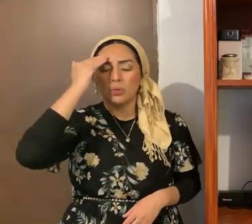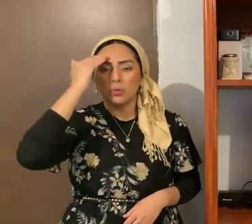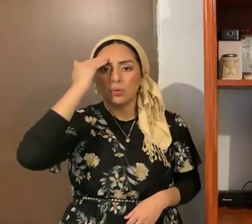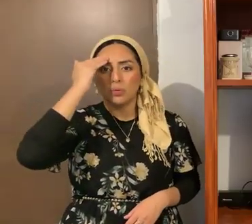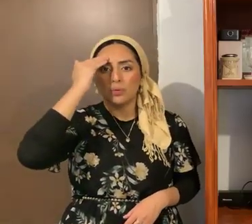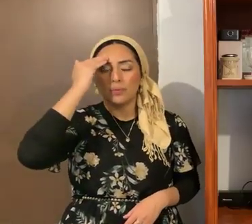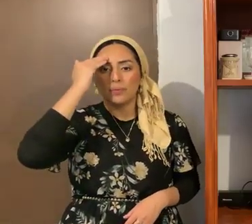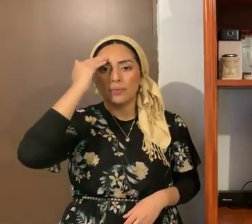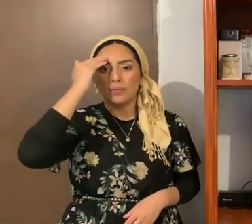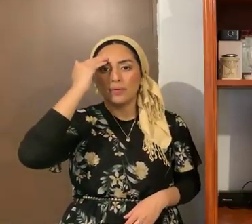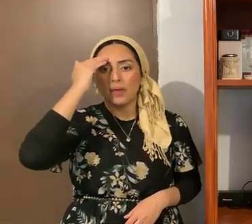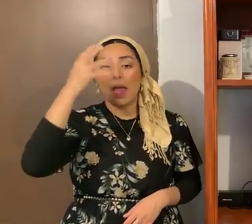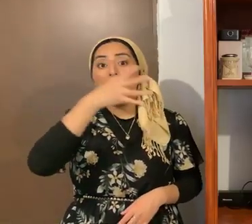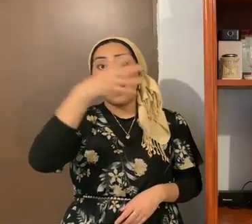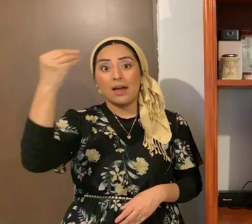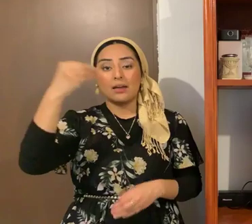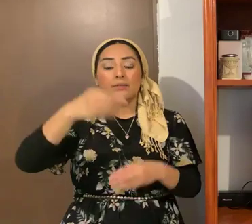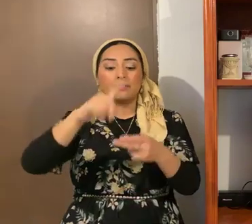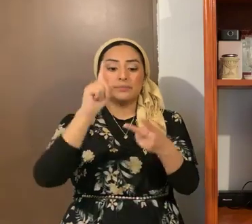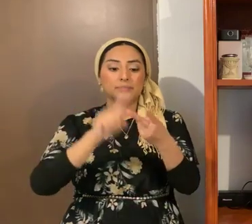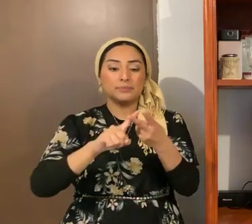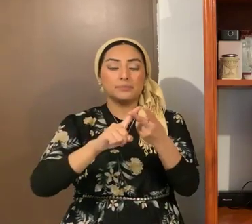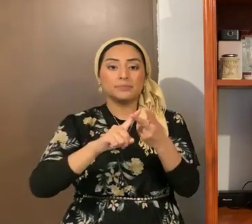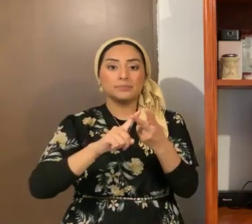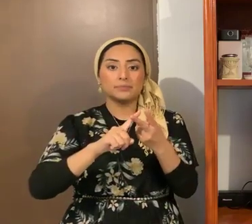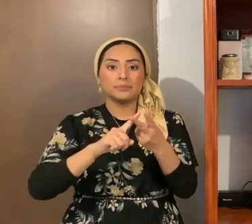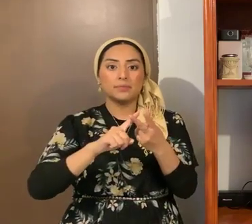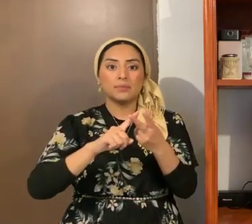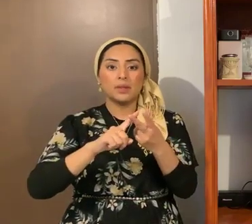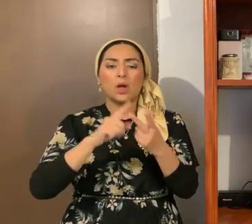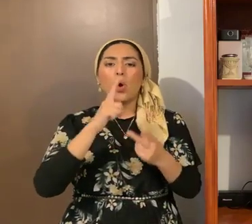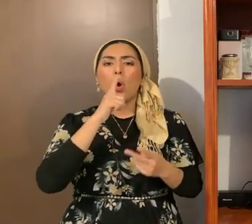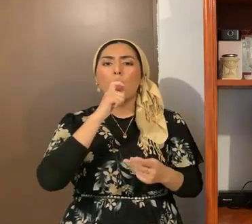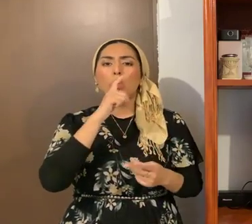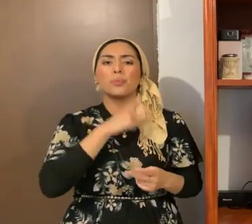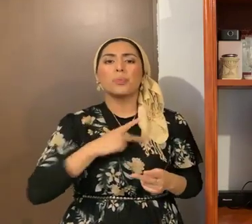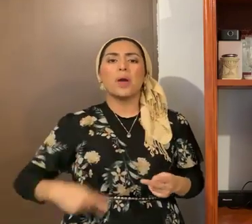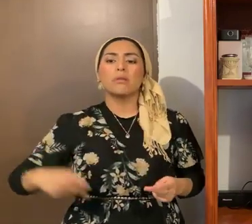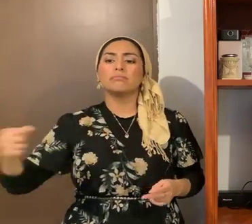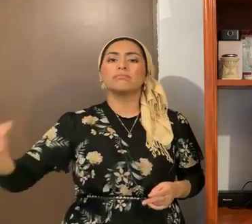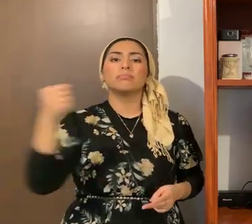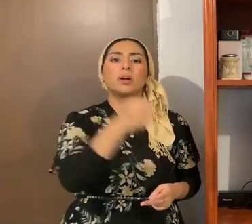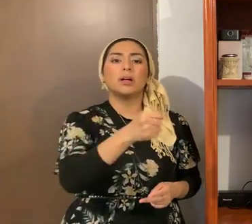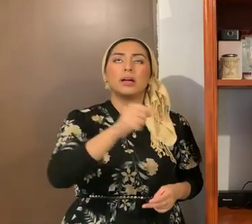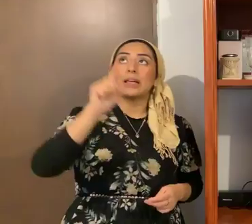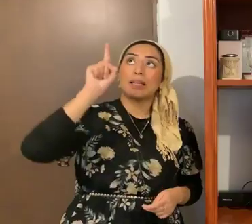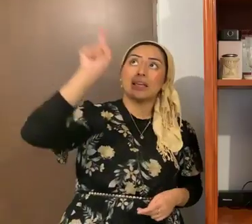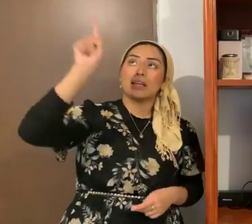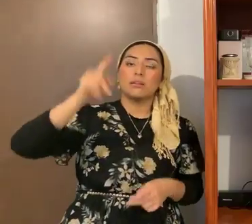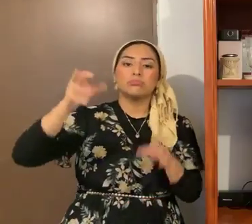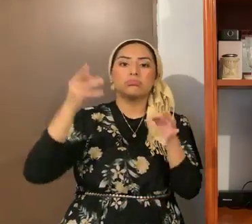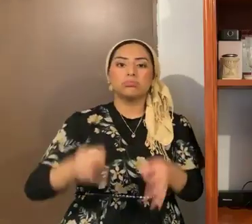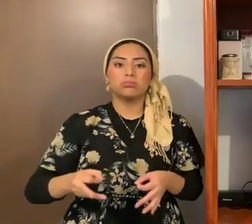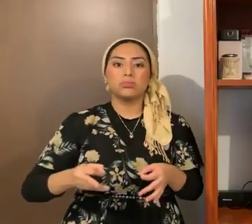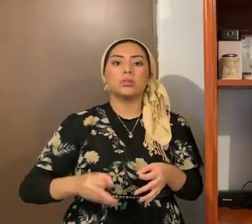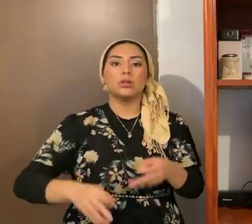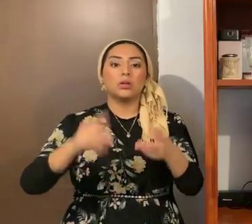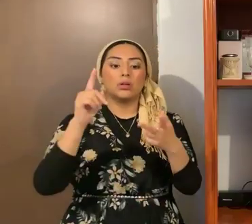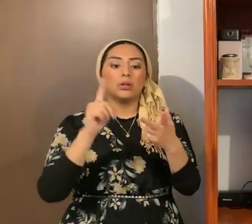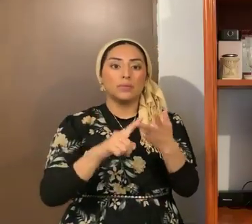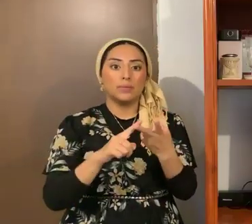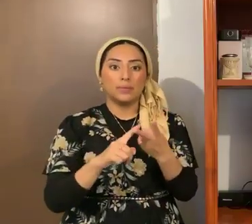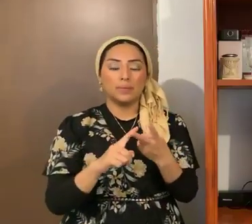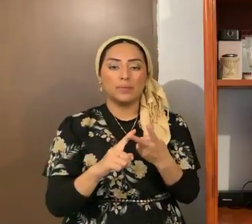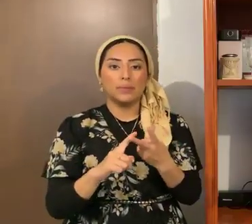¿y quién debe ser su líder? ¿Sí? ¿Amén? Ahora, 3. Punto 3.